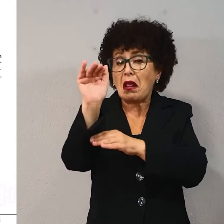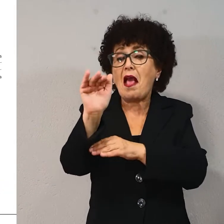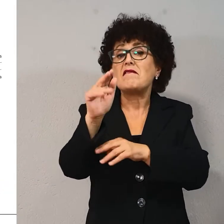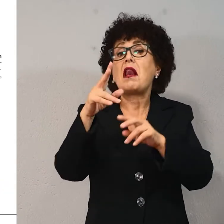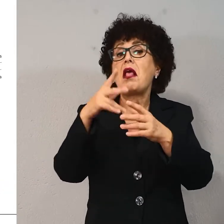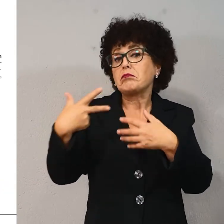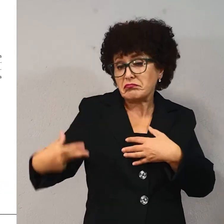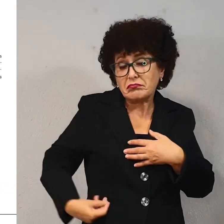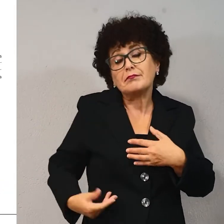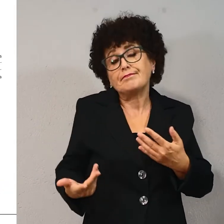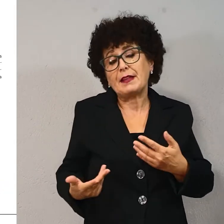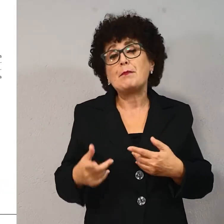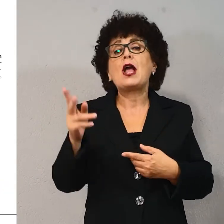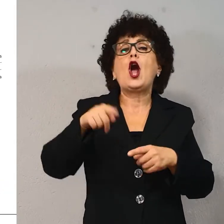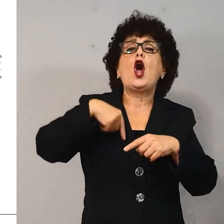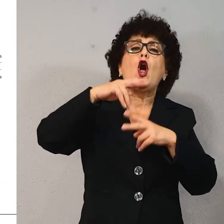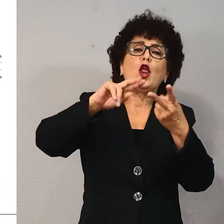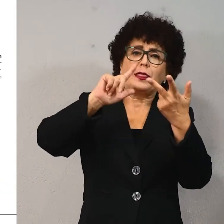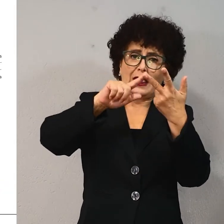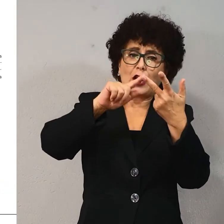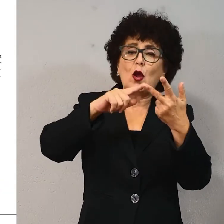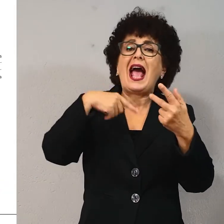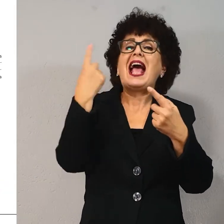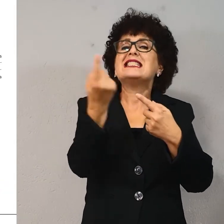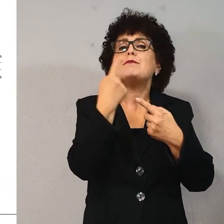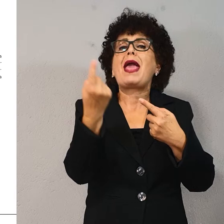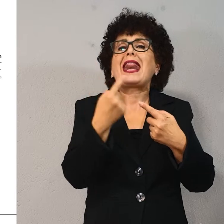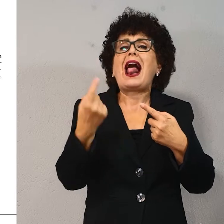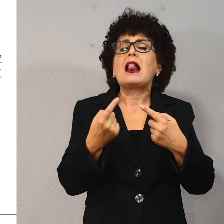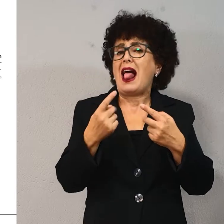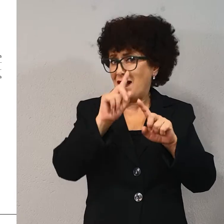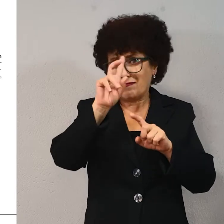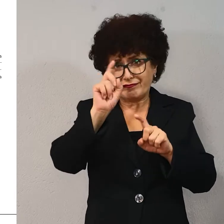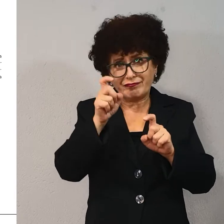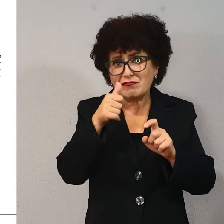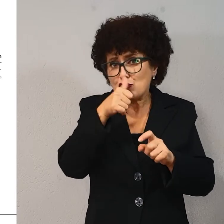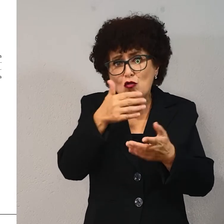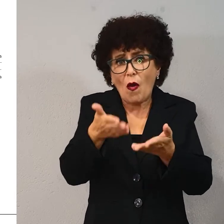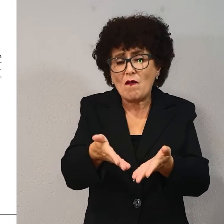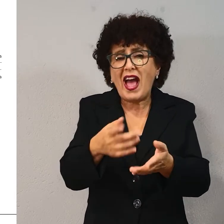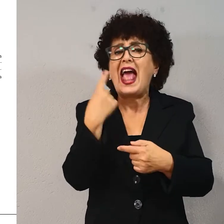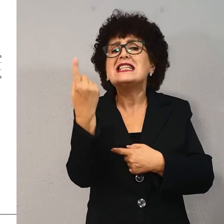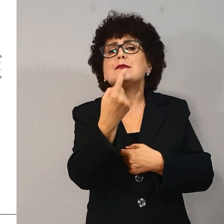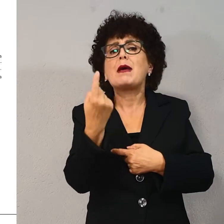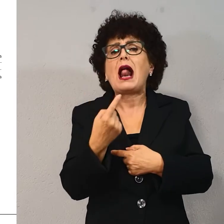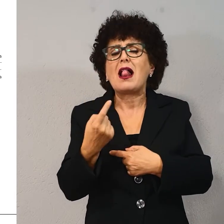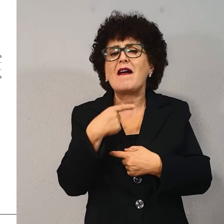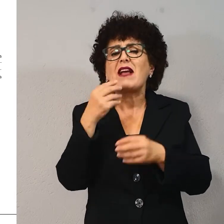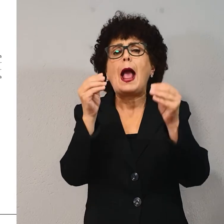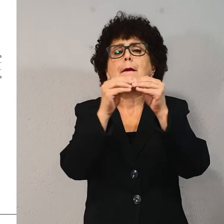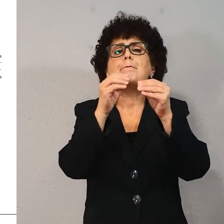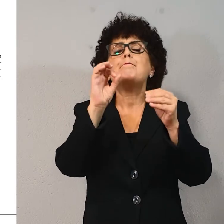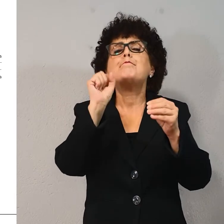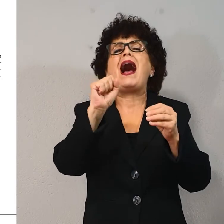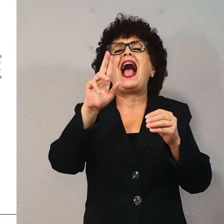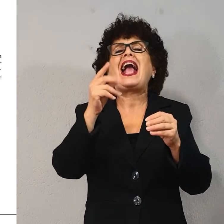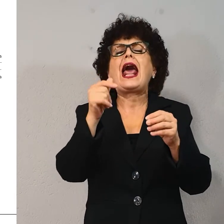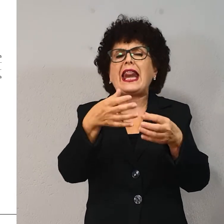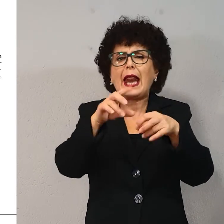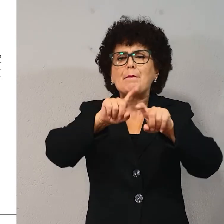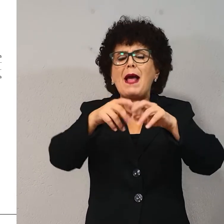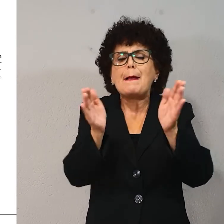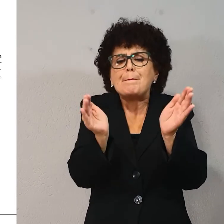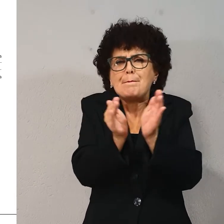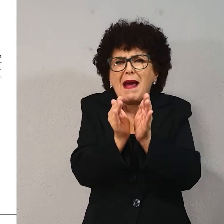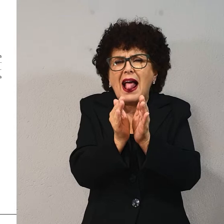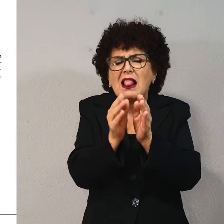Спирала. Како функционира? Бакарната спирала е мала